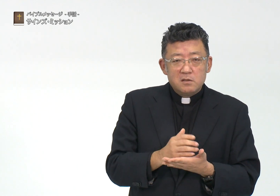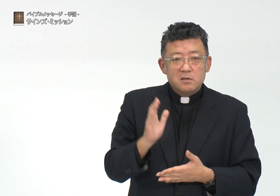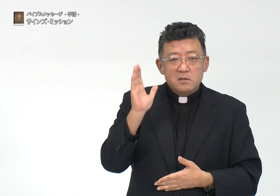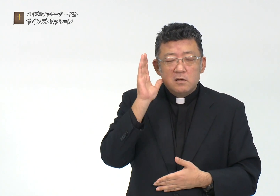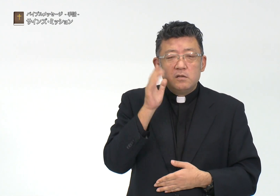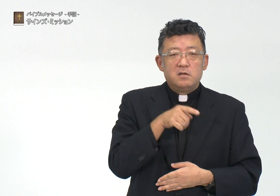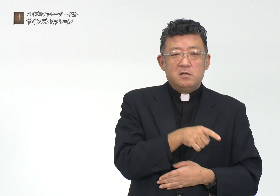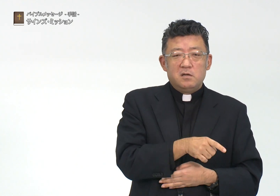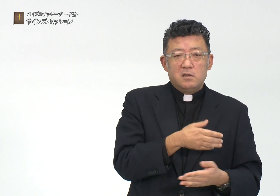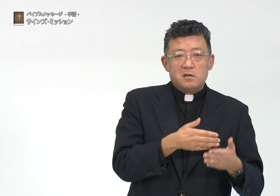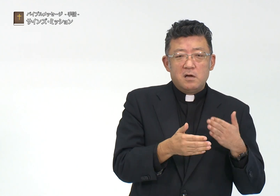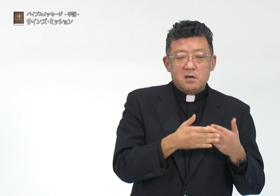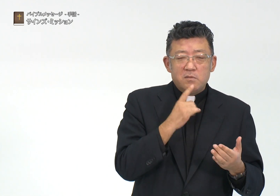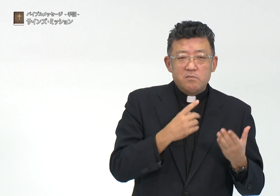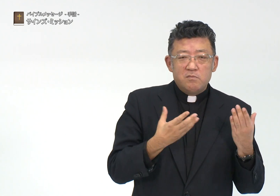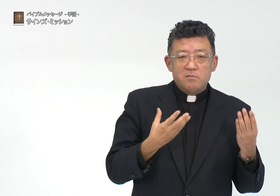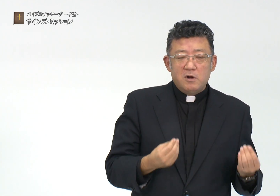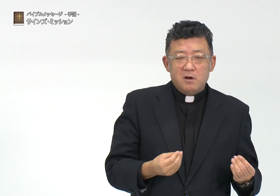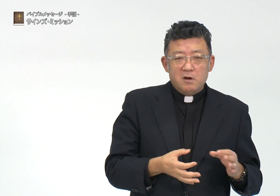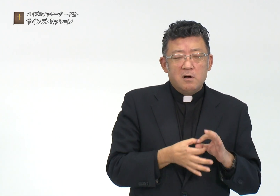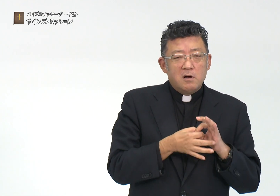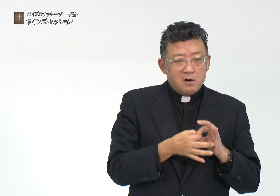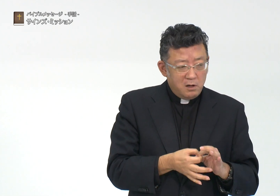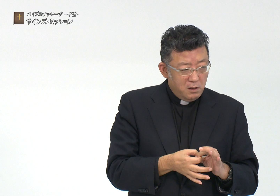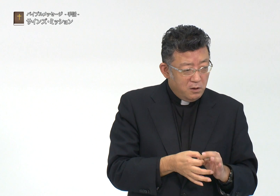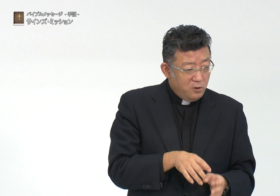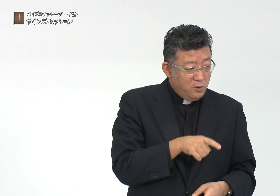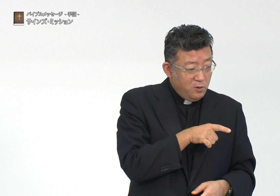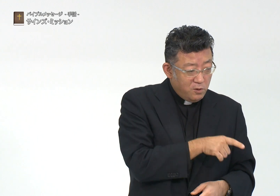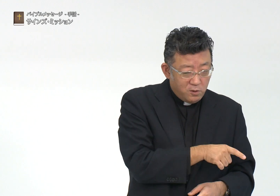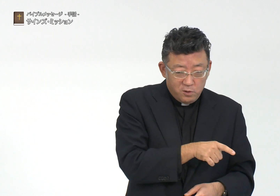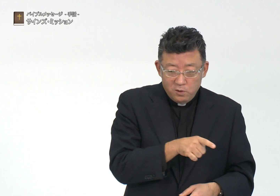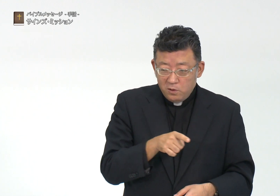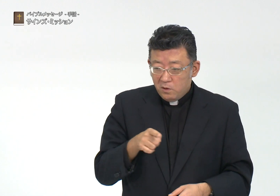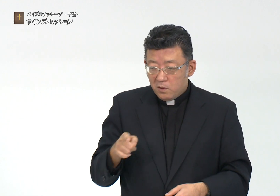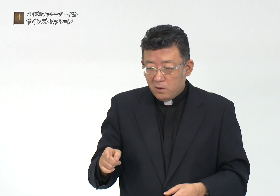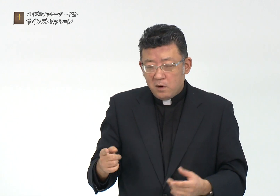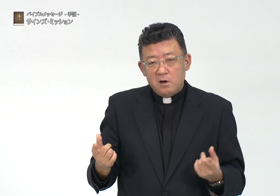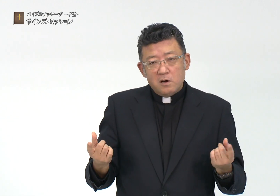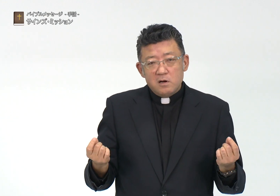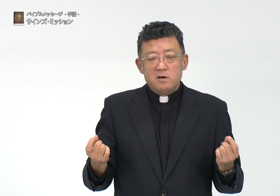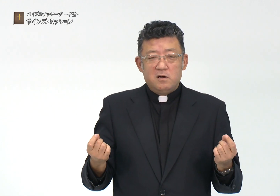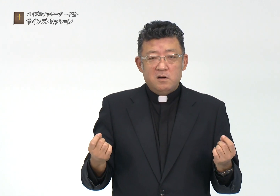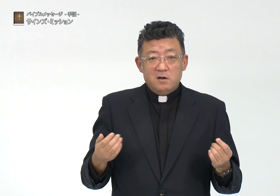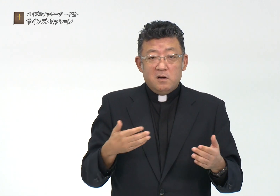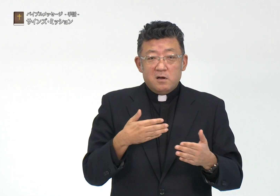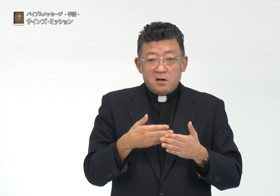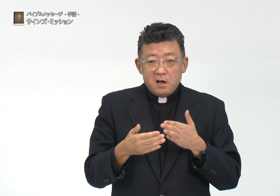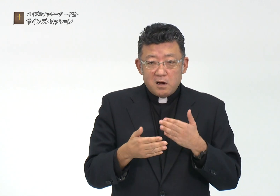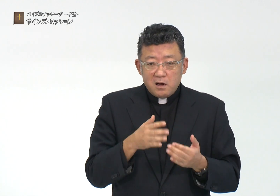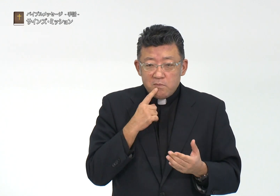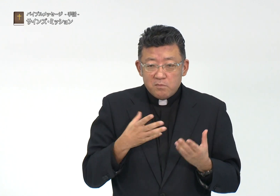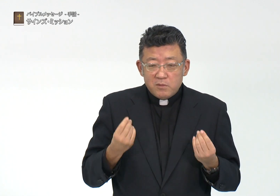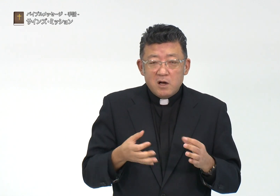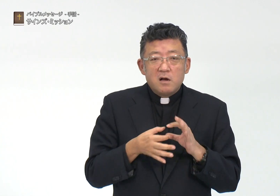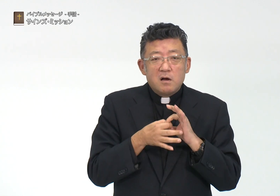ガブリエルが規定告げられたことを聞きましたですから羊飼いもマリアも